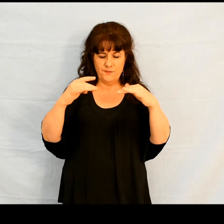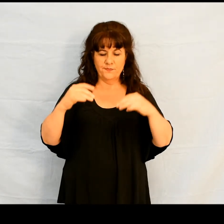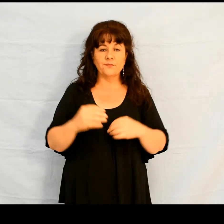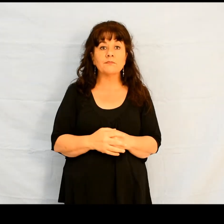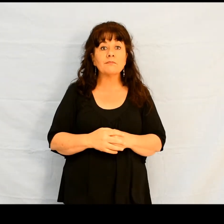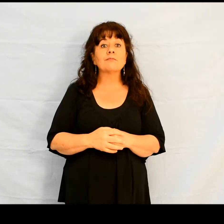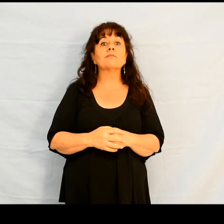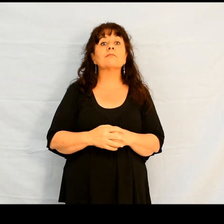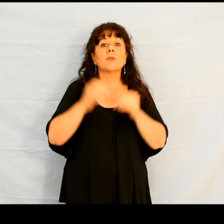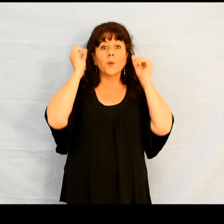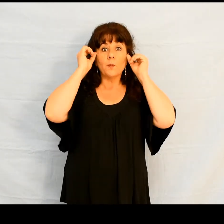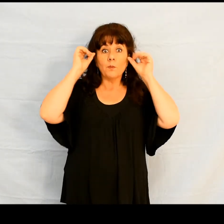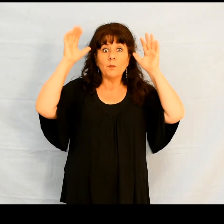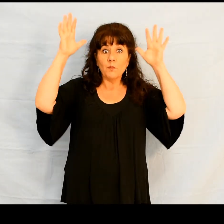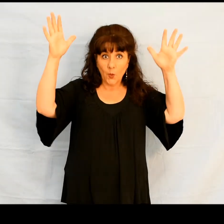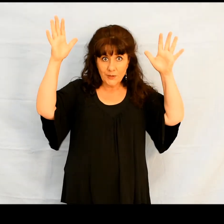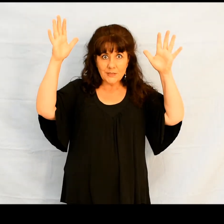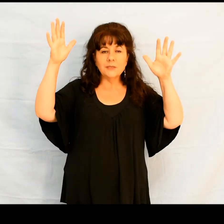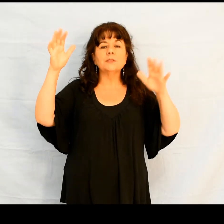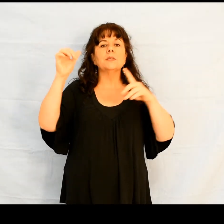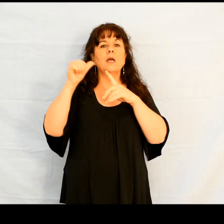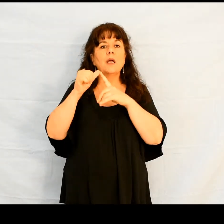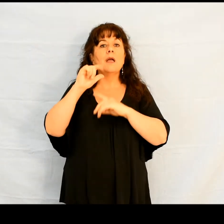Moïse, Aaron et Hur